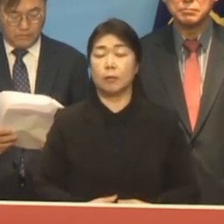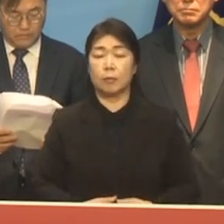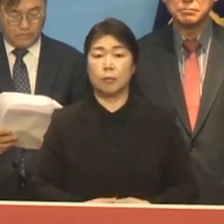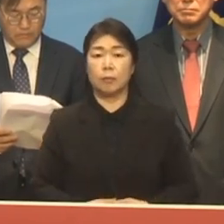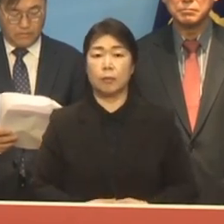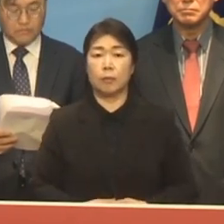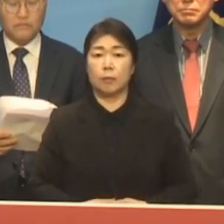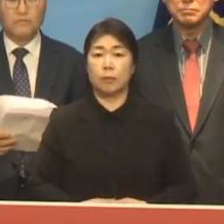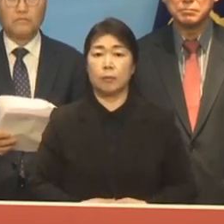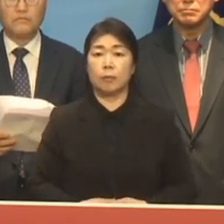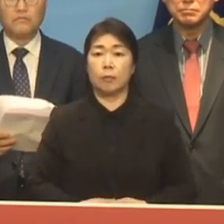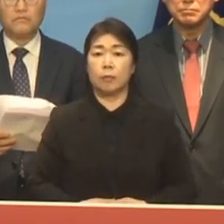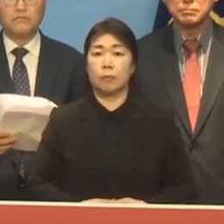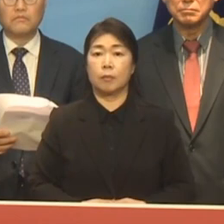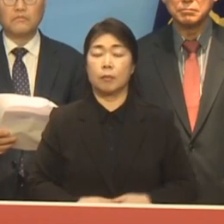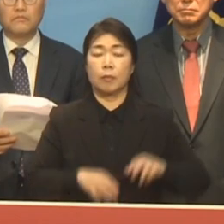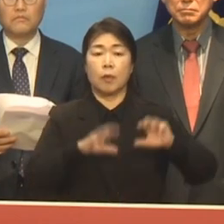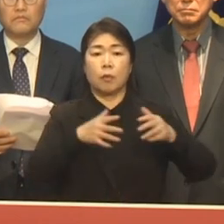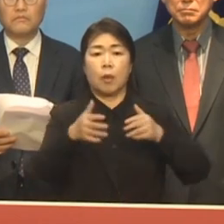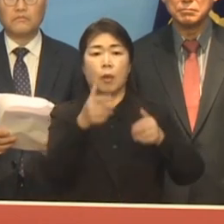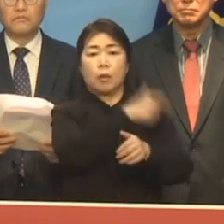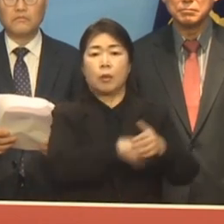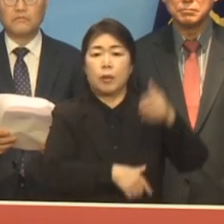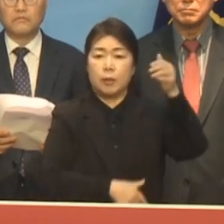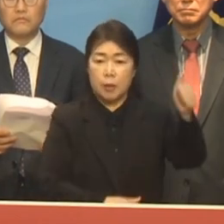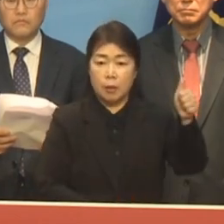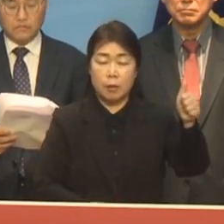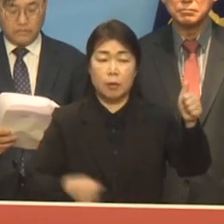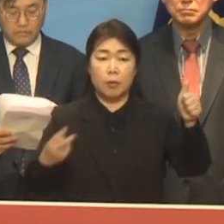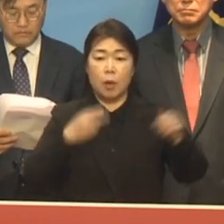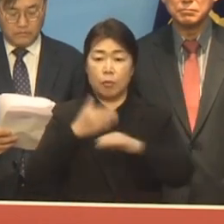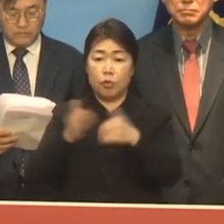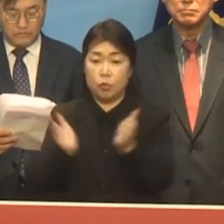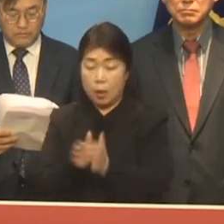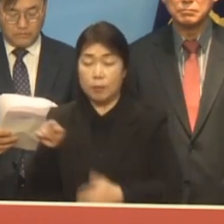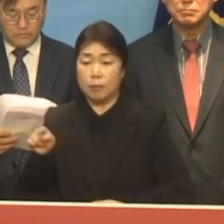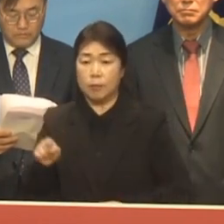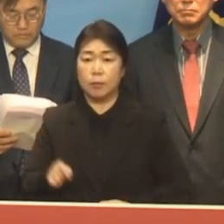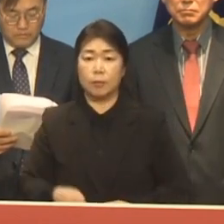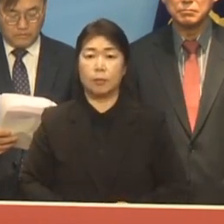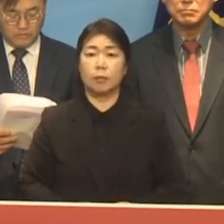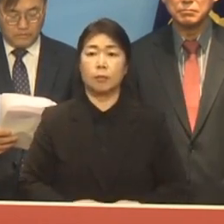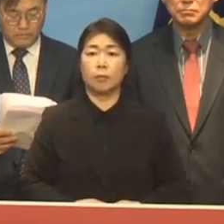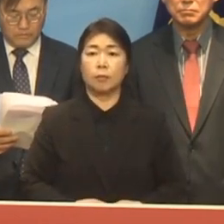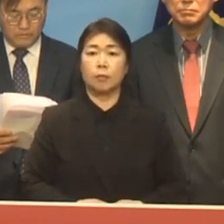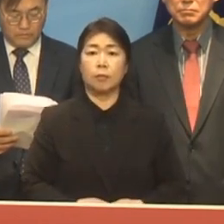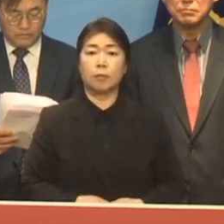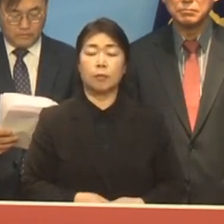그뿐만 아니라 국회의장과 더불어민주당은 핵심 기구인